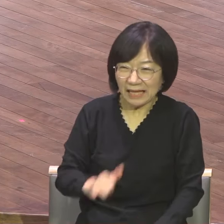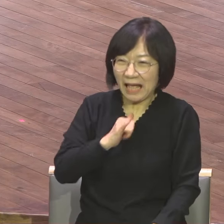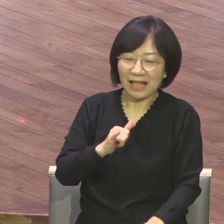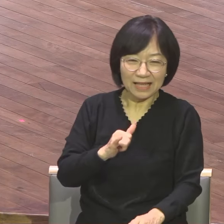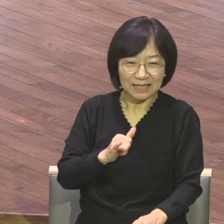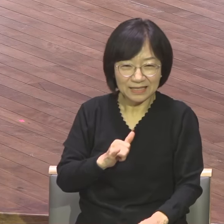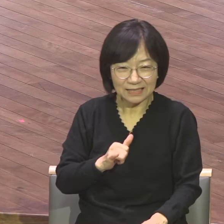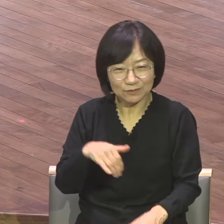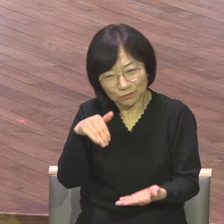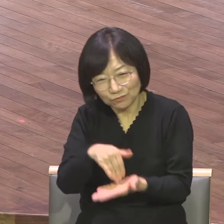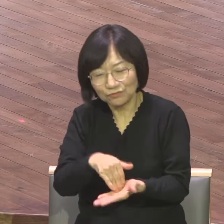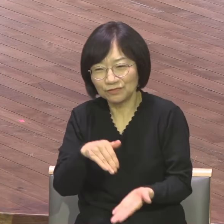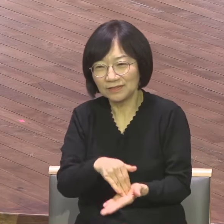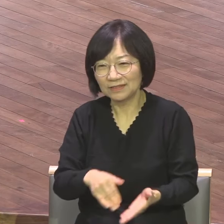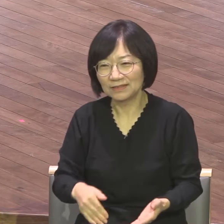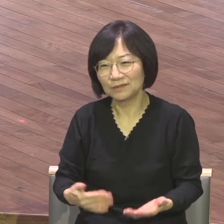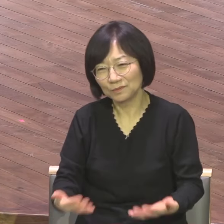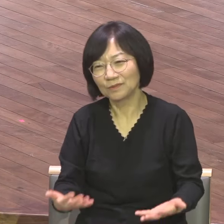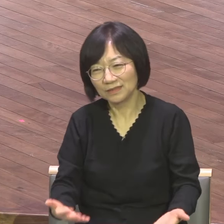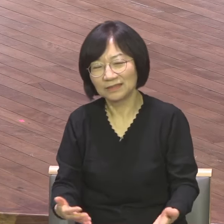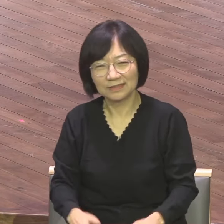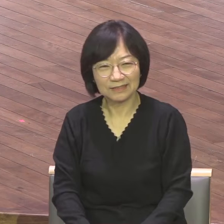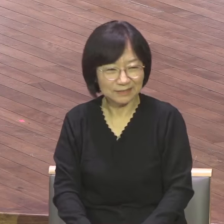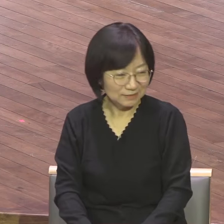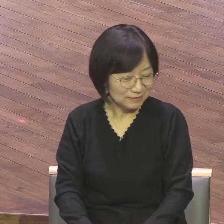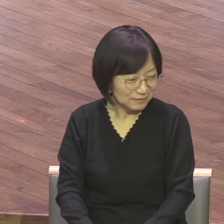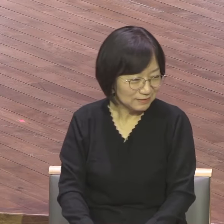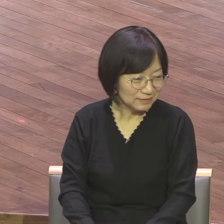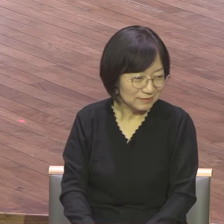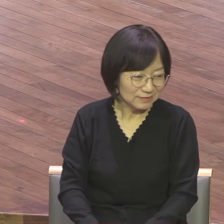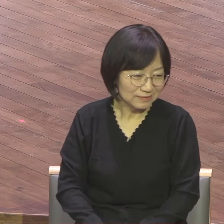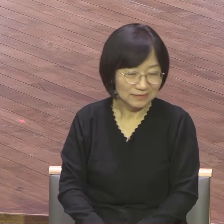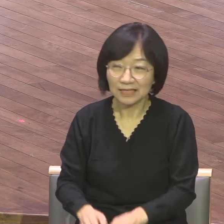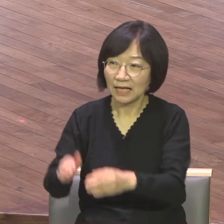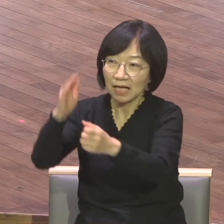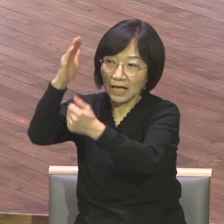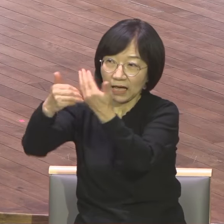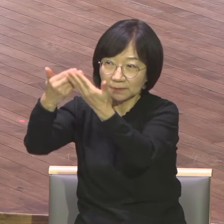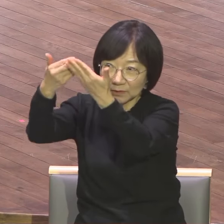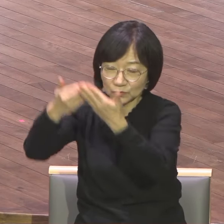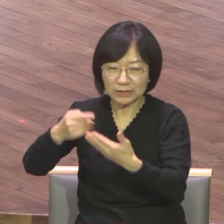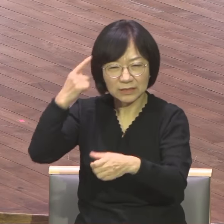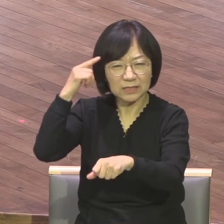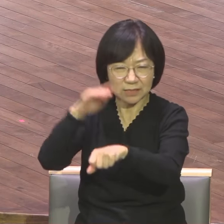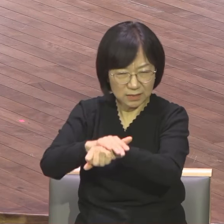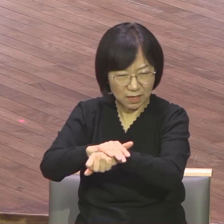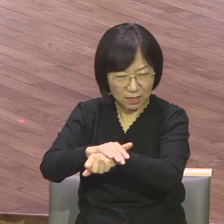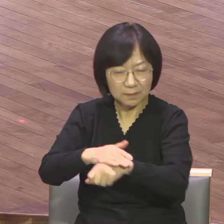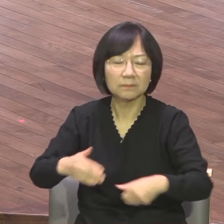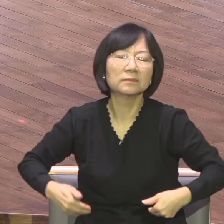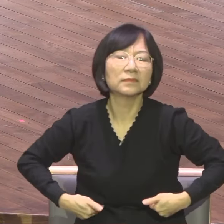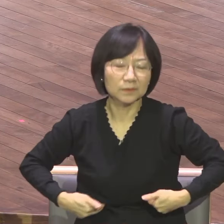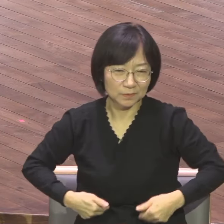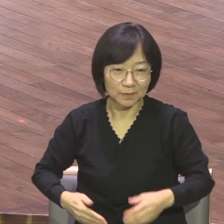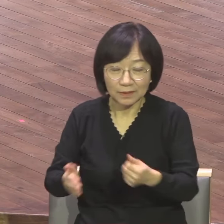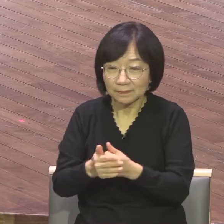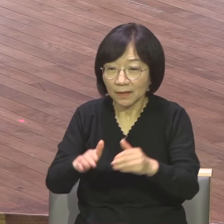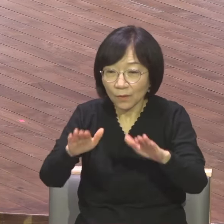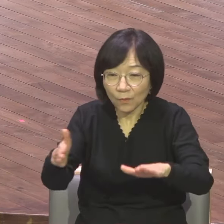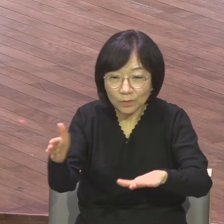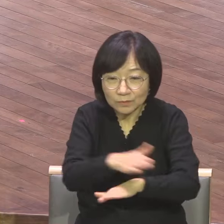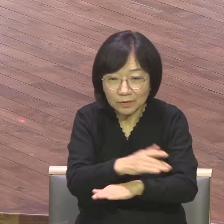전부 다 여러분이 살면서요 잘못된 이유는 전부 하나님이신 지혜가 부족해서 오늘부터 기도하시기 바랍니다. 하는